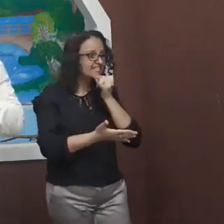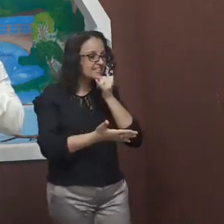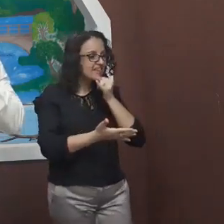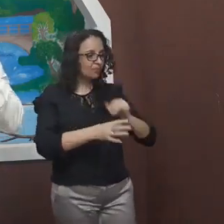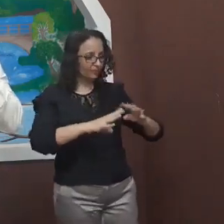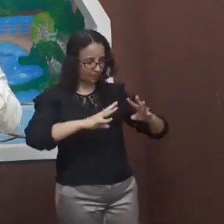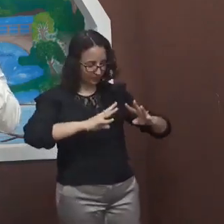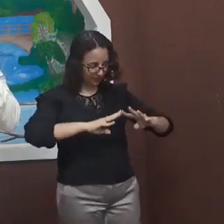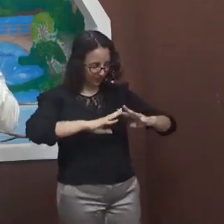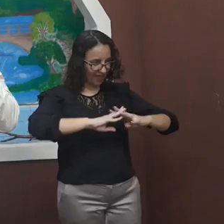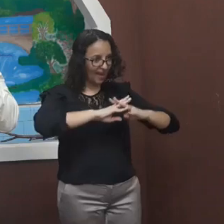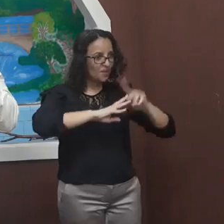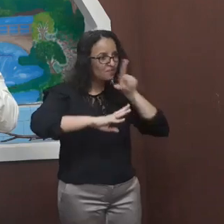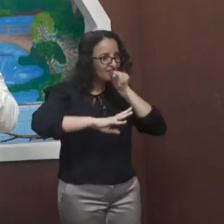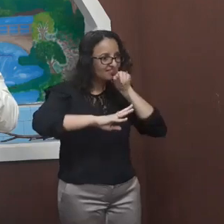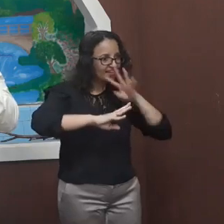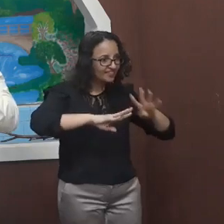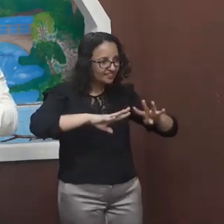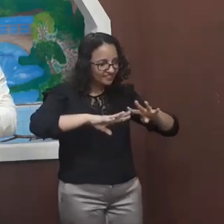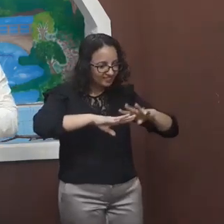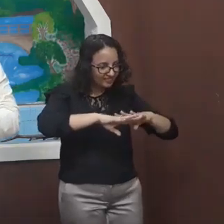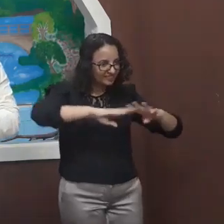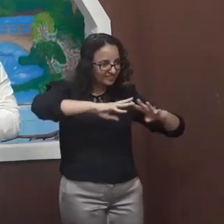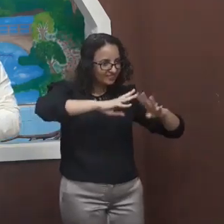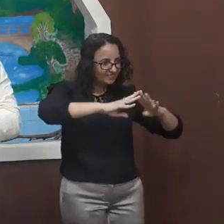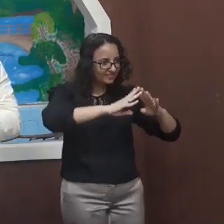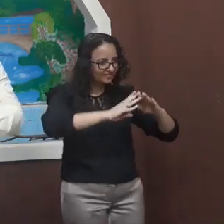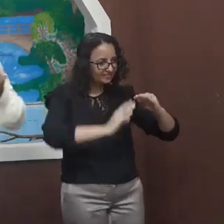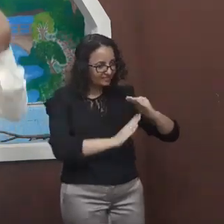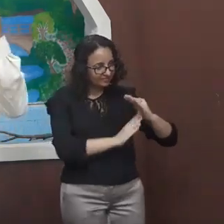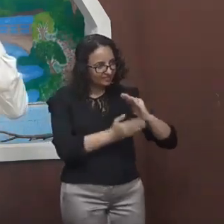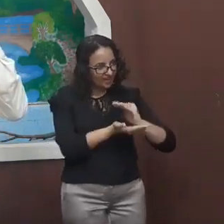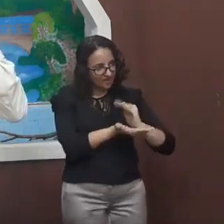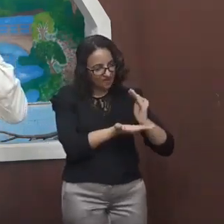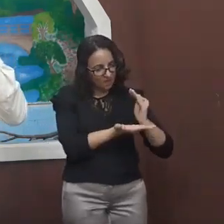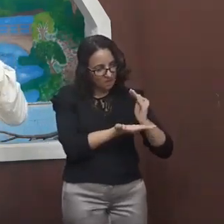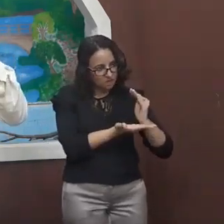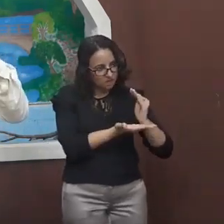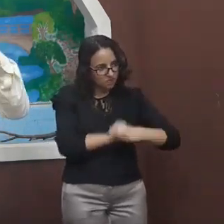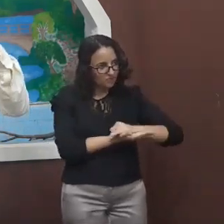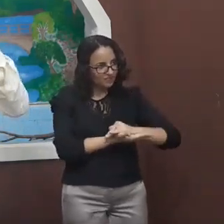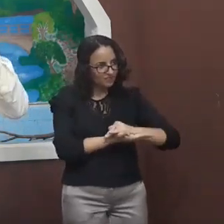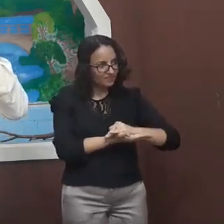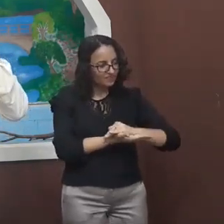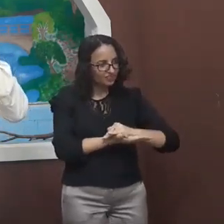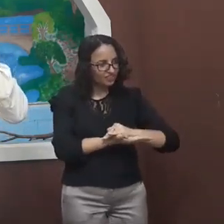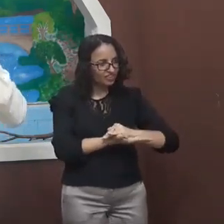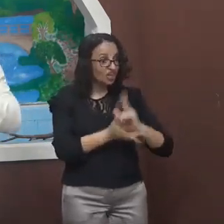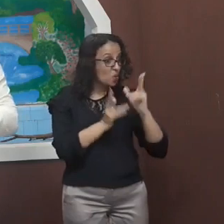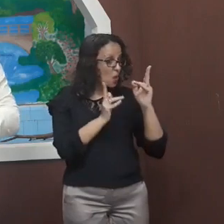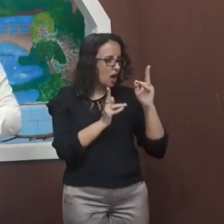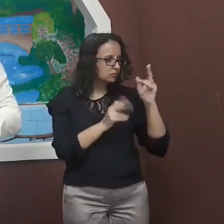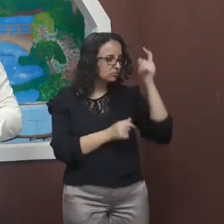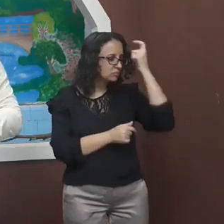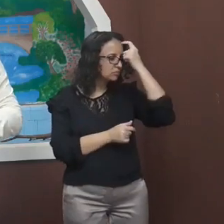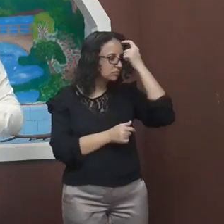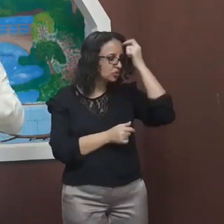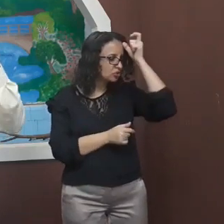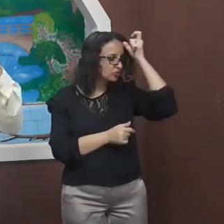E o diabo sabe por onde você anda. Ele não sabe do seu coração, ele não sabe da sua